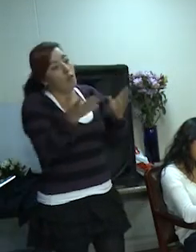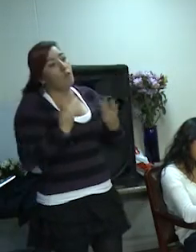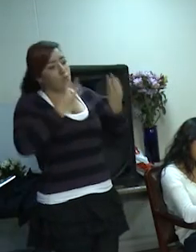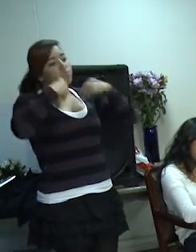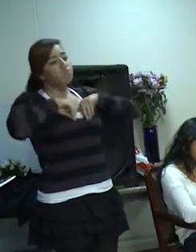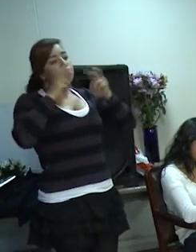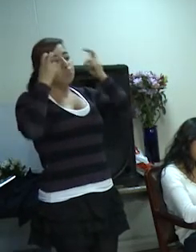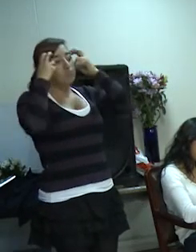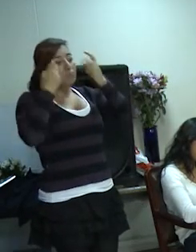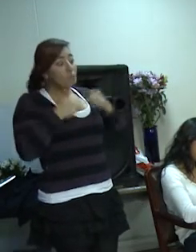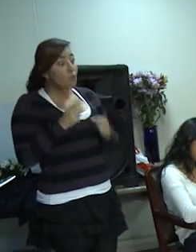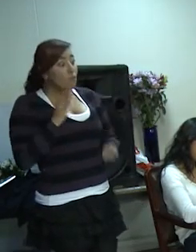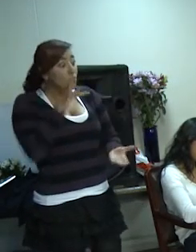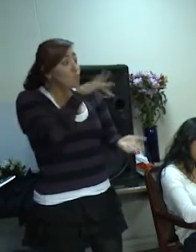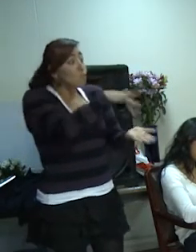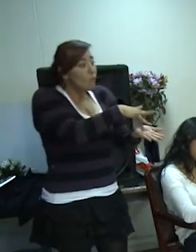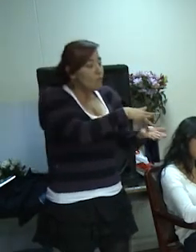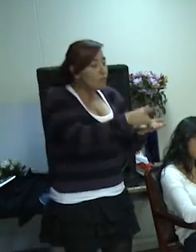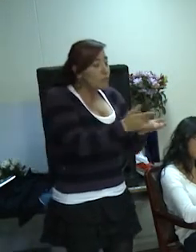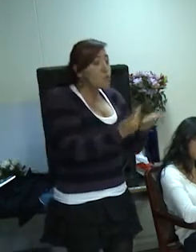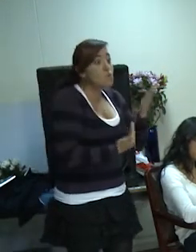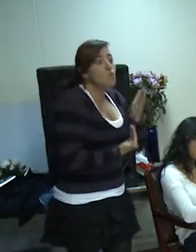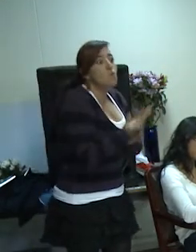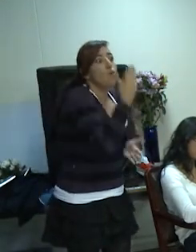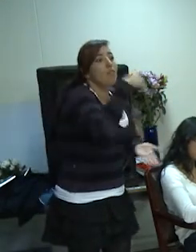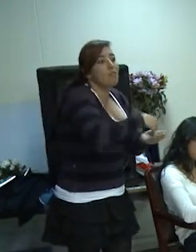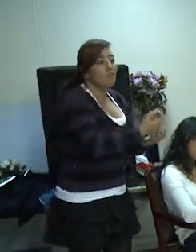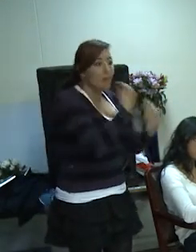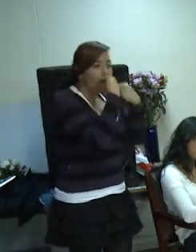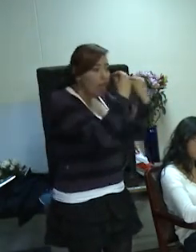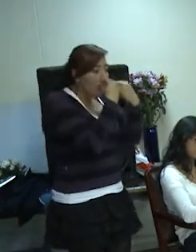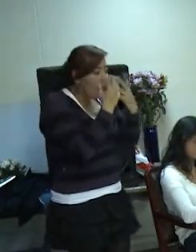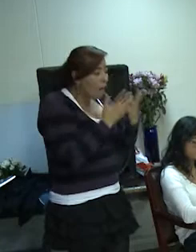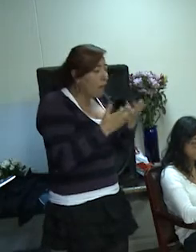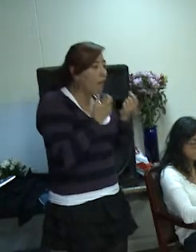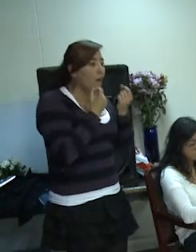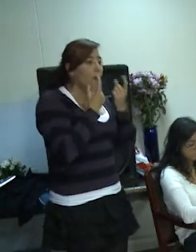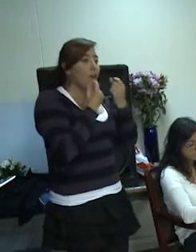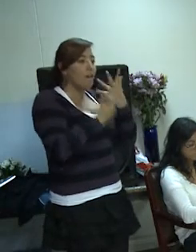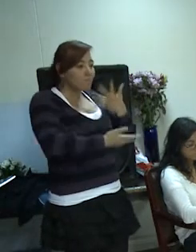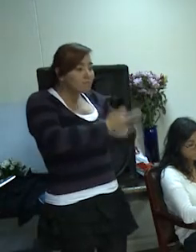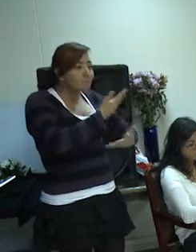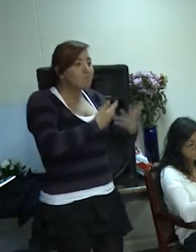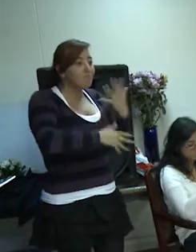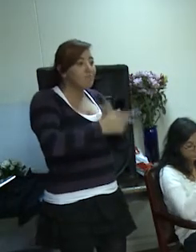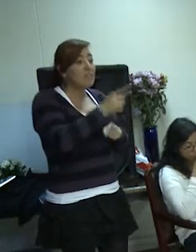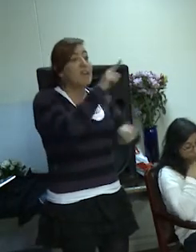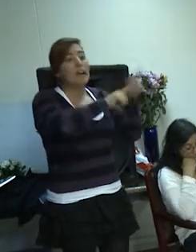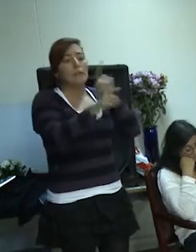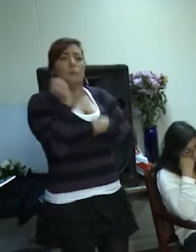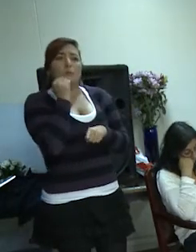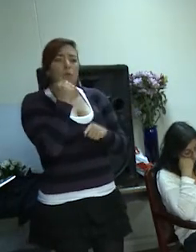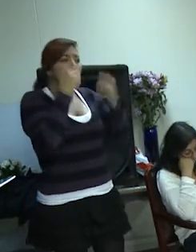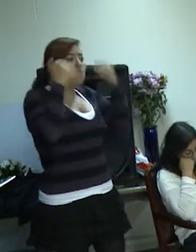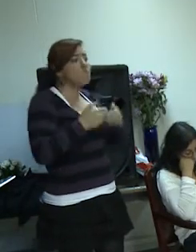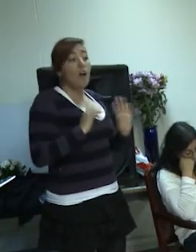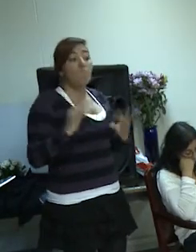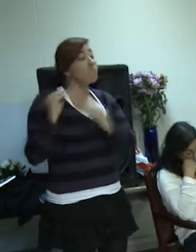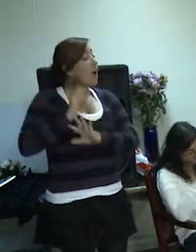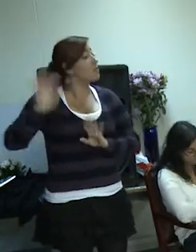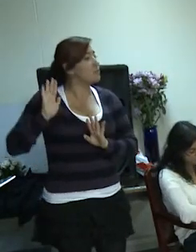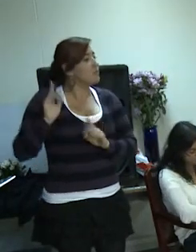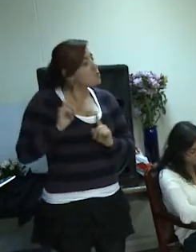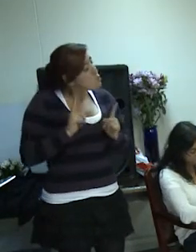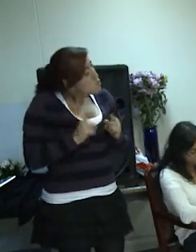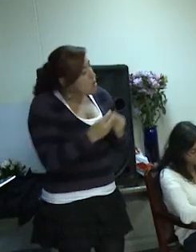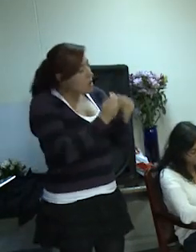que tiene. Lo que tiene lo pone en función de lo que hay allá. Entonces, esa posibilidad de aprender y reaprender